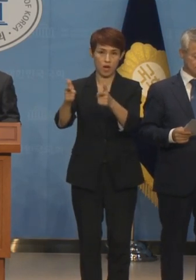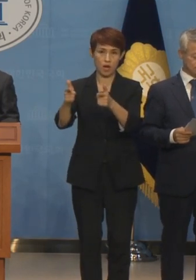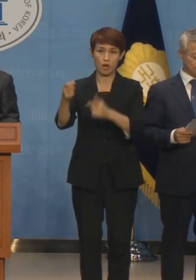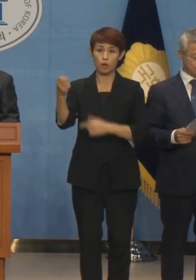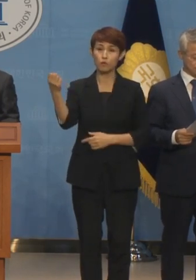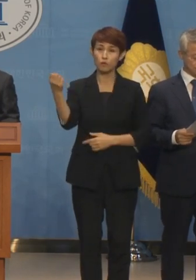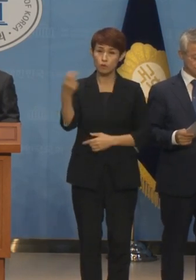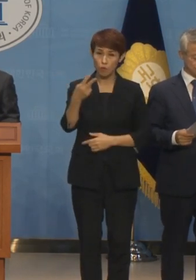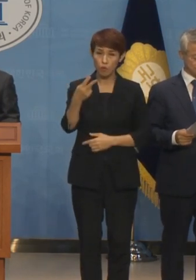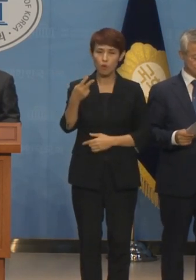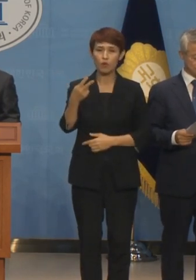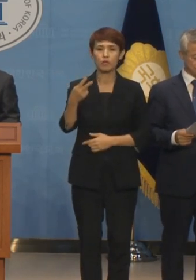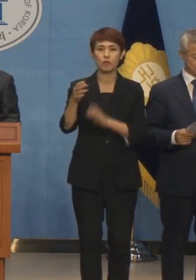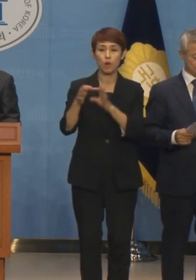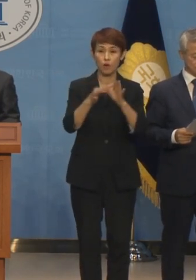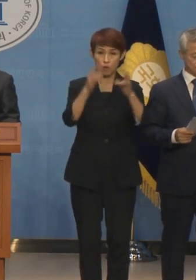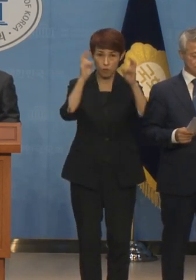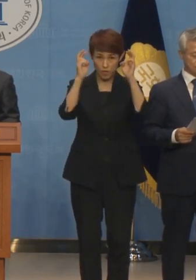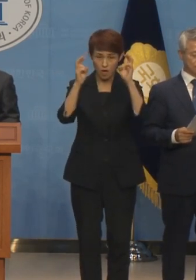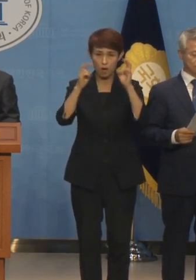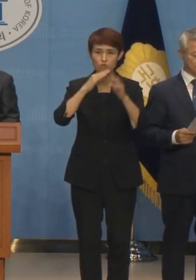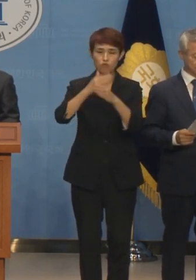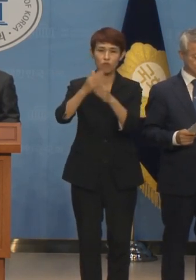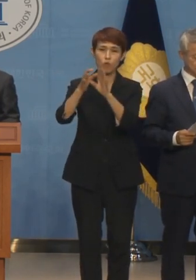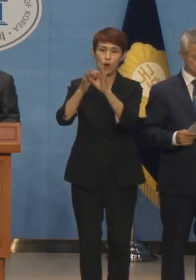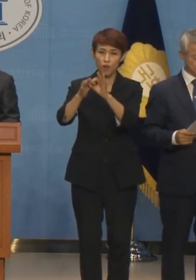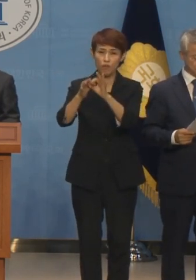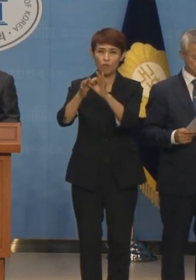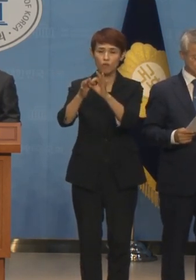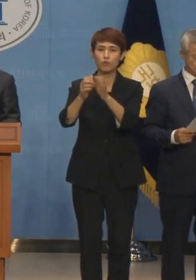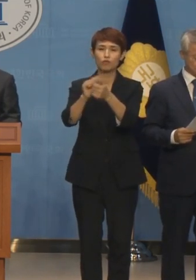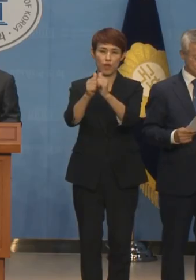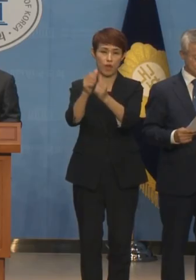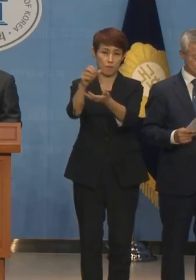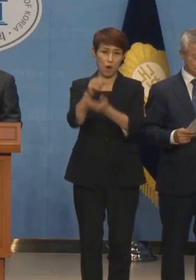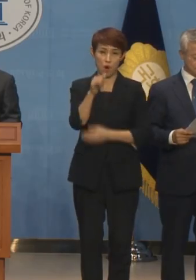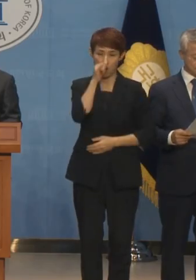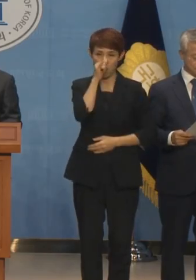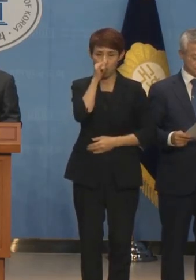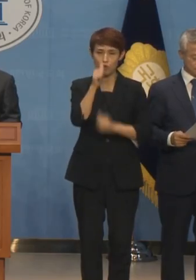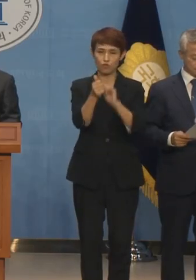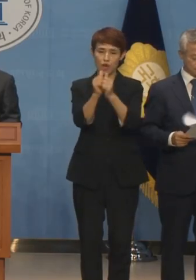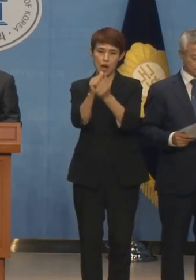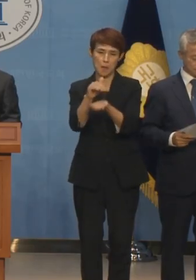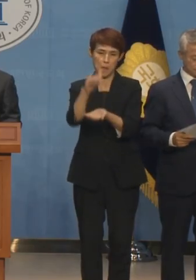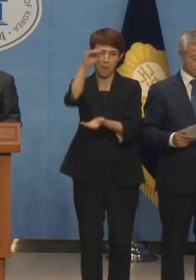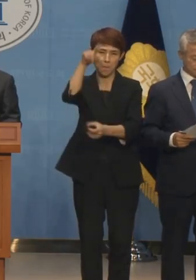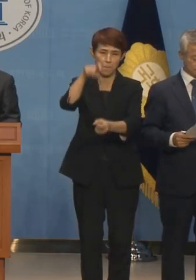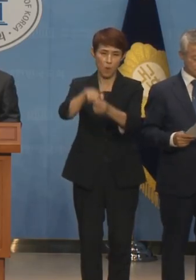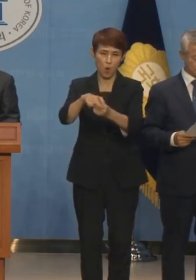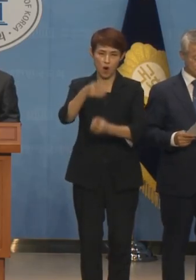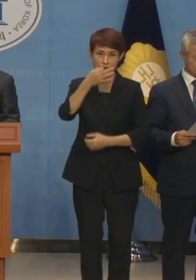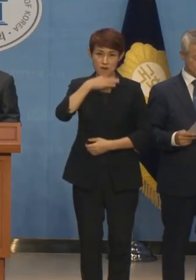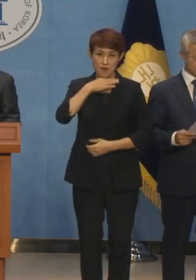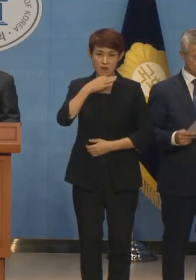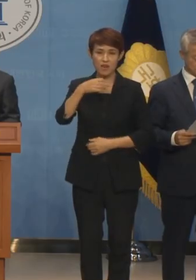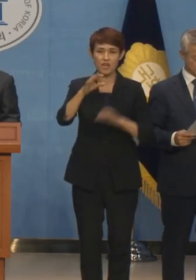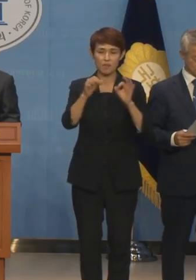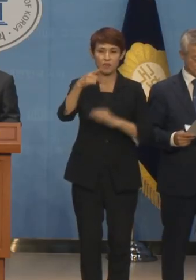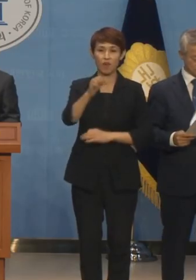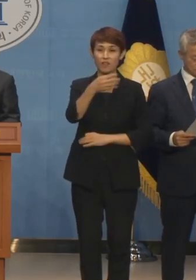아니라 계열사가 대북 관련 테마주 수혜주로서 주가 상승의 이익을 노리던